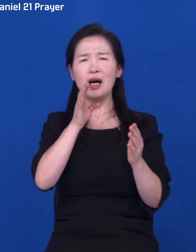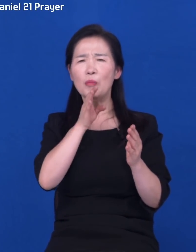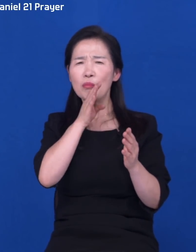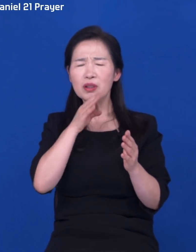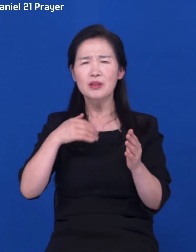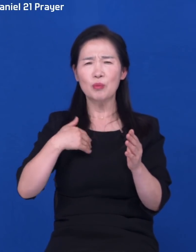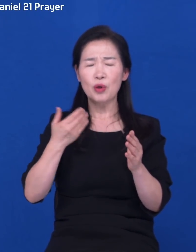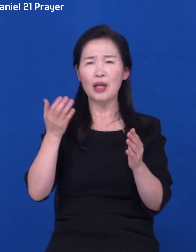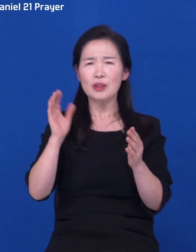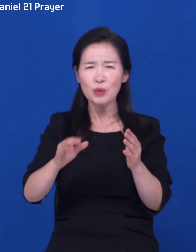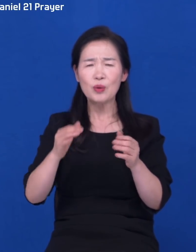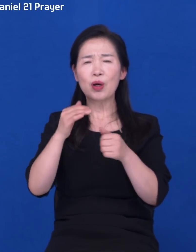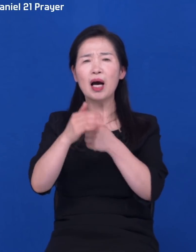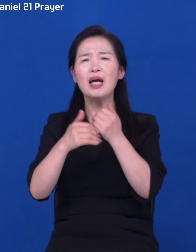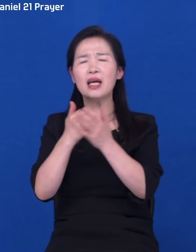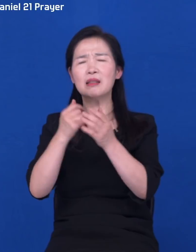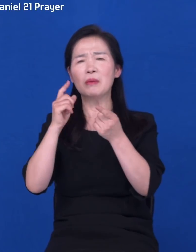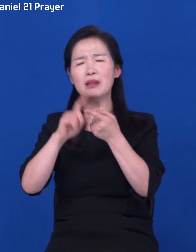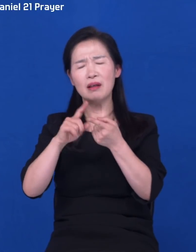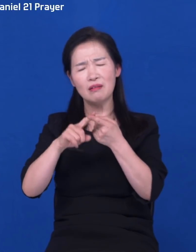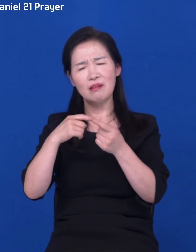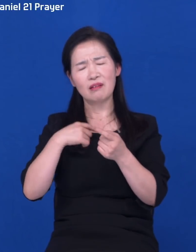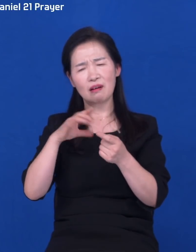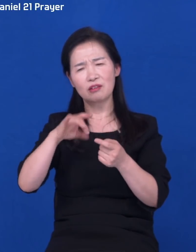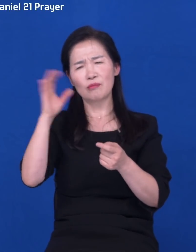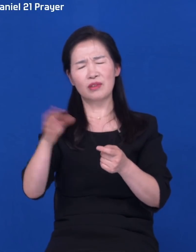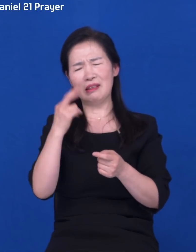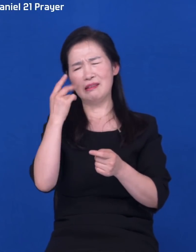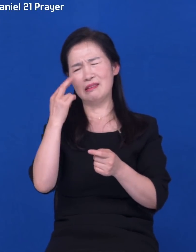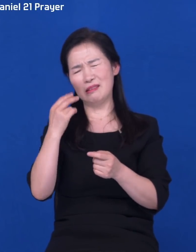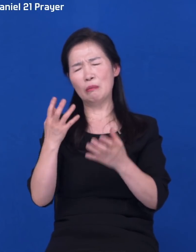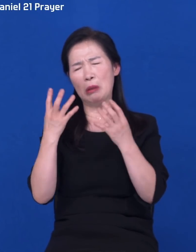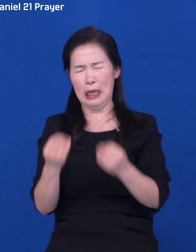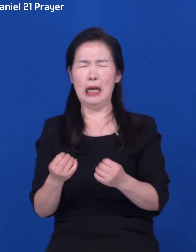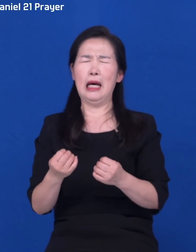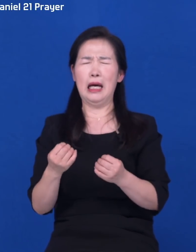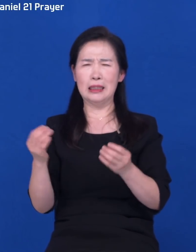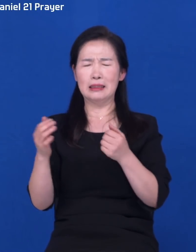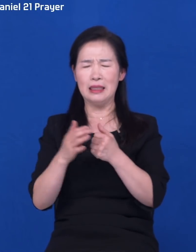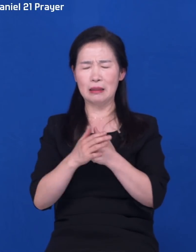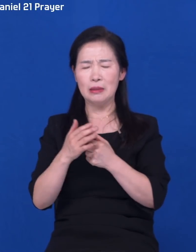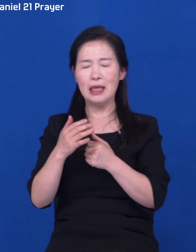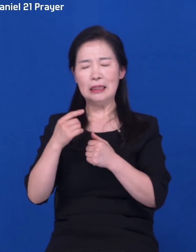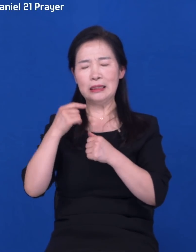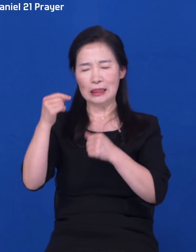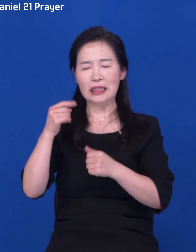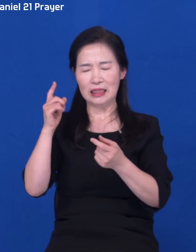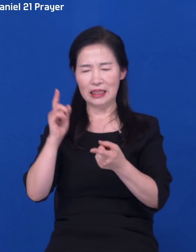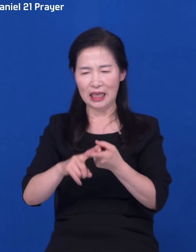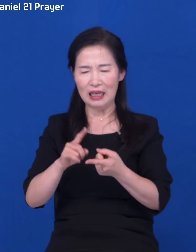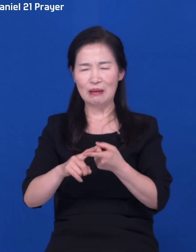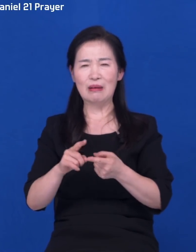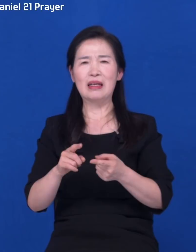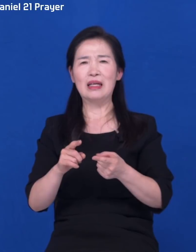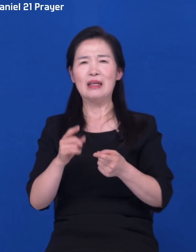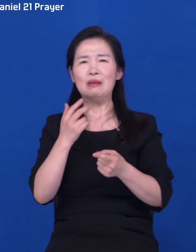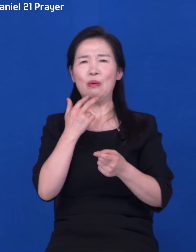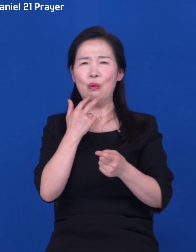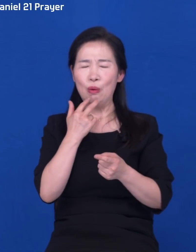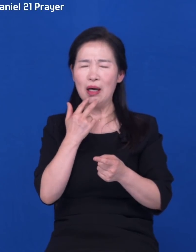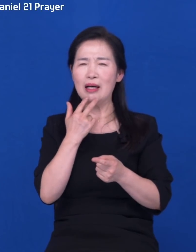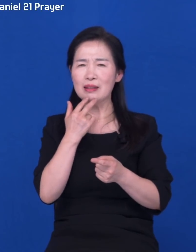대한 것만큼은 네가 틀렸잖아. 시킨 대로 한번 해보자. 그렇게 생각하고 정말 시킨 대로 요한복음부터